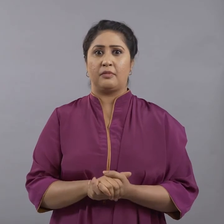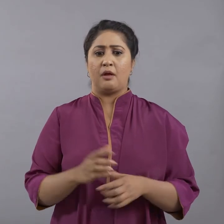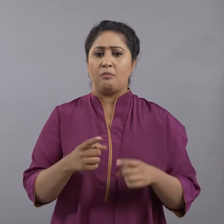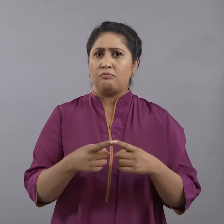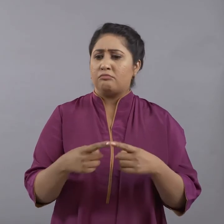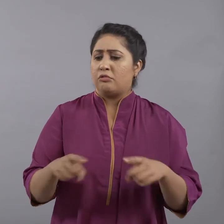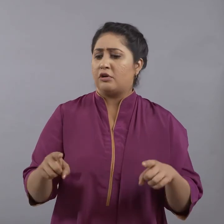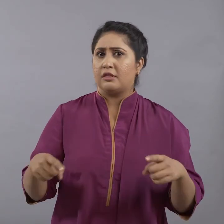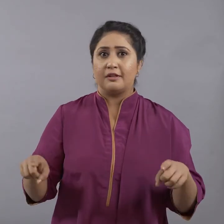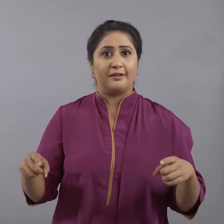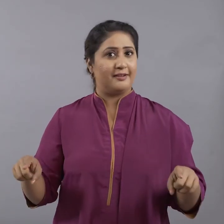मुख्तलिफ,